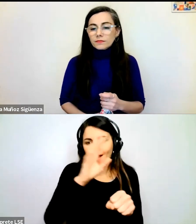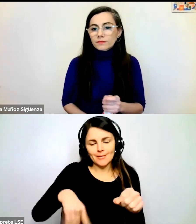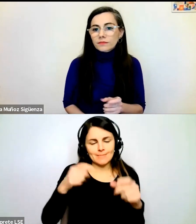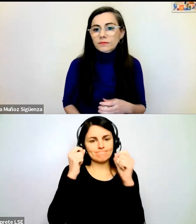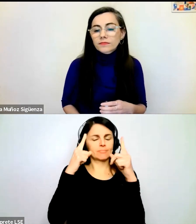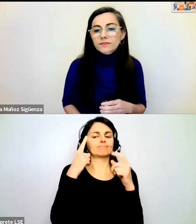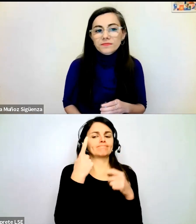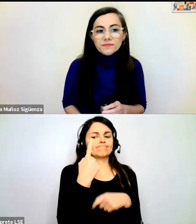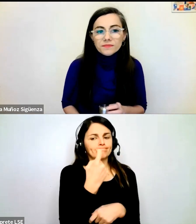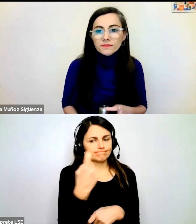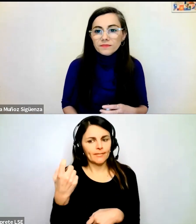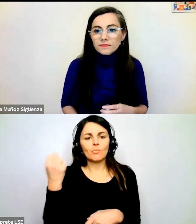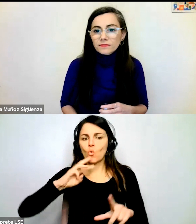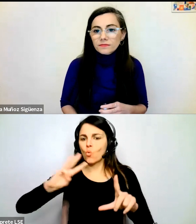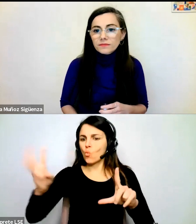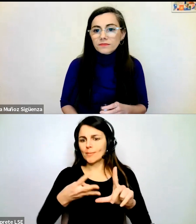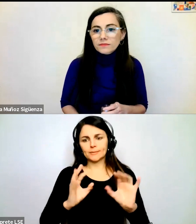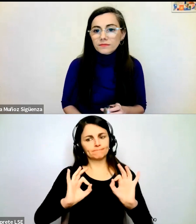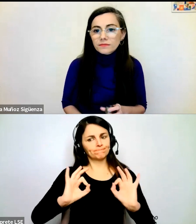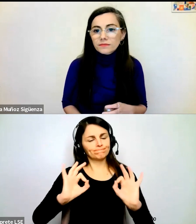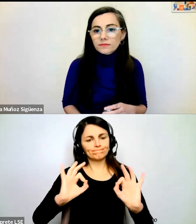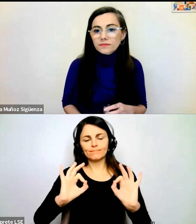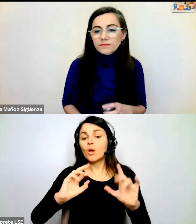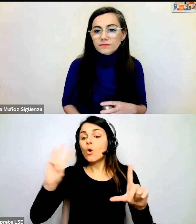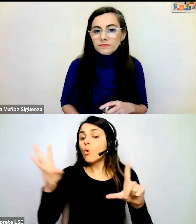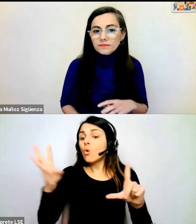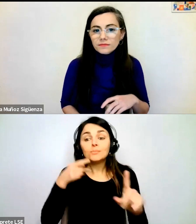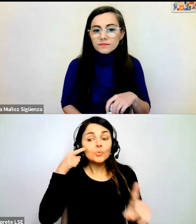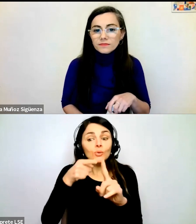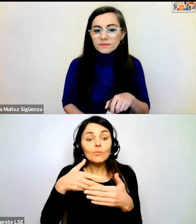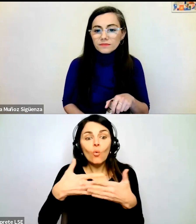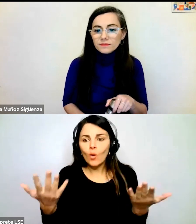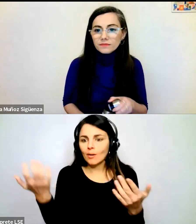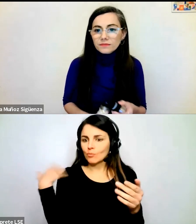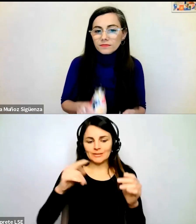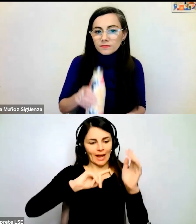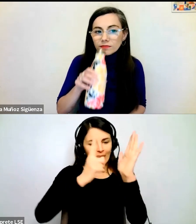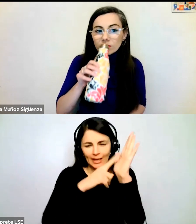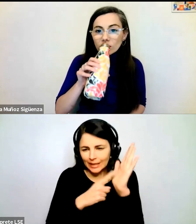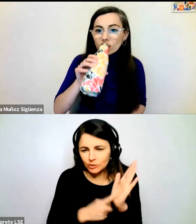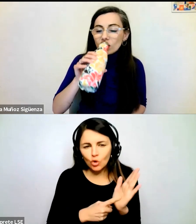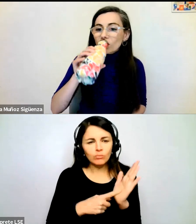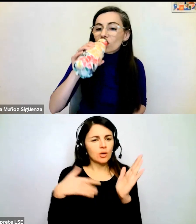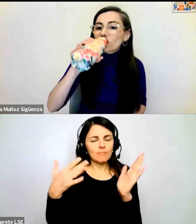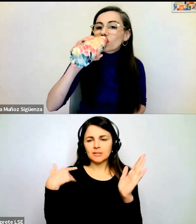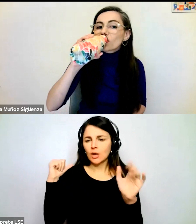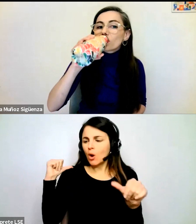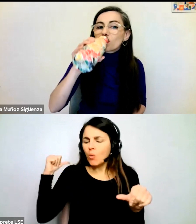¿no?, de crear una web en la que toda la legislación que habitualmente utilizamos y que en los últimos